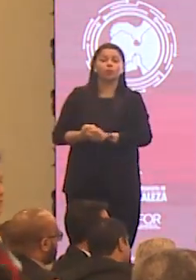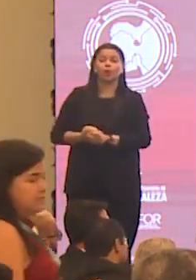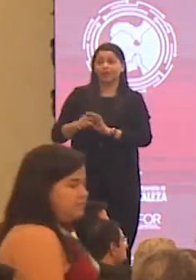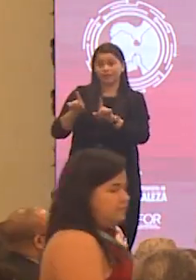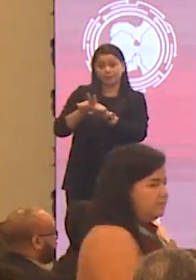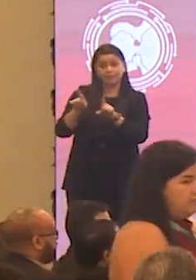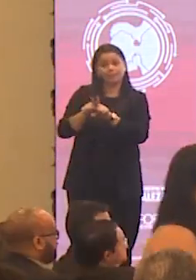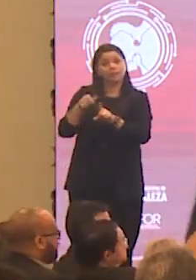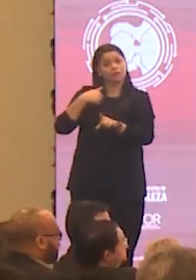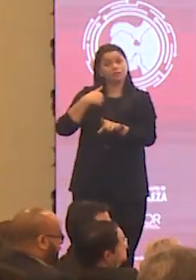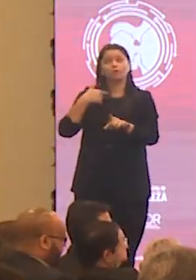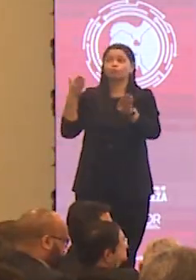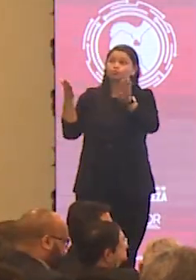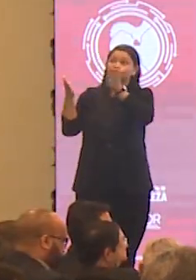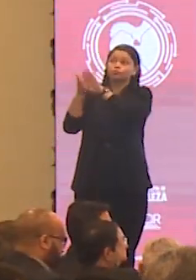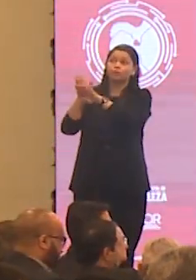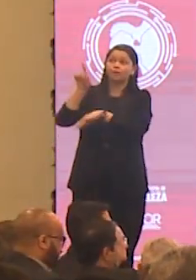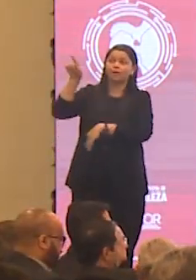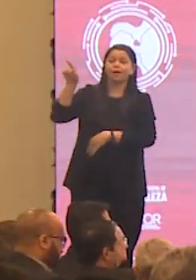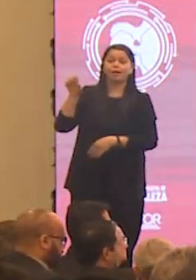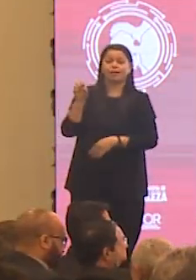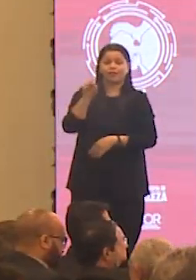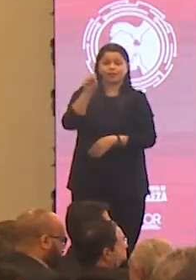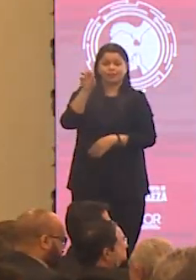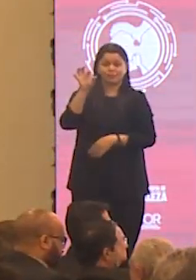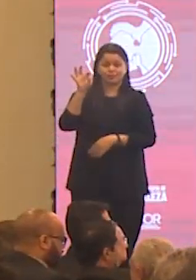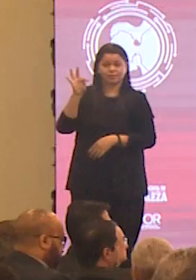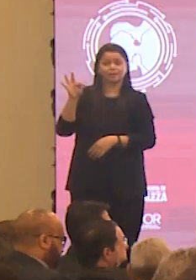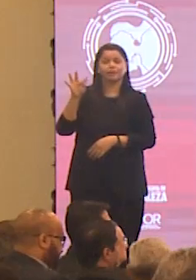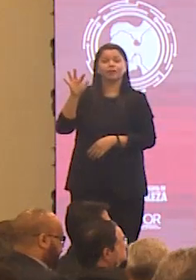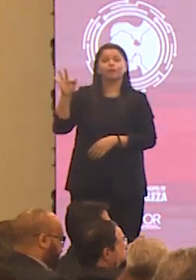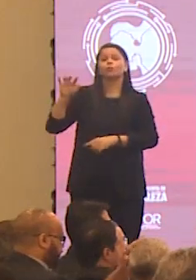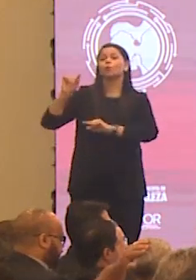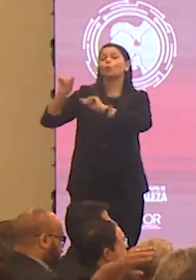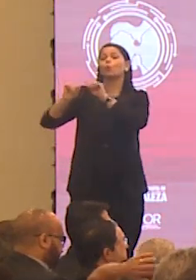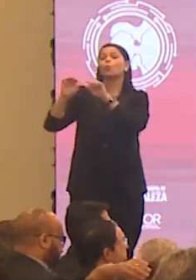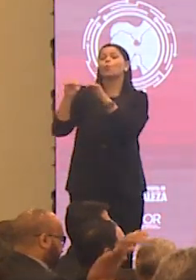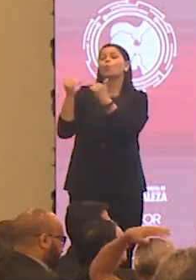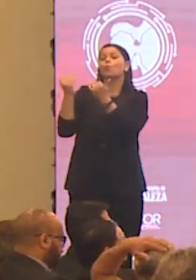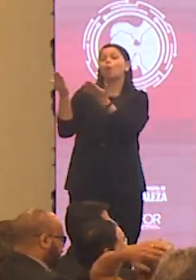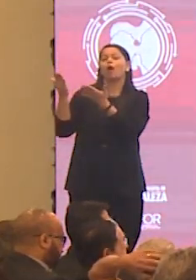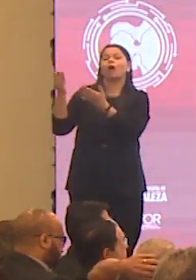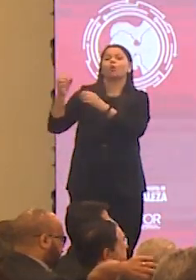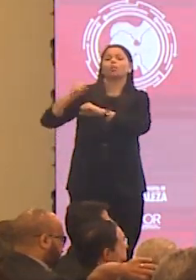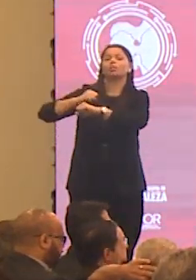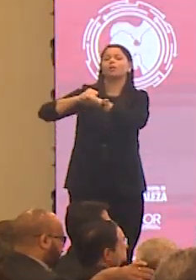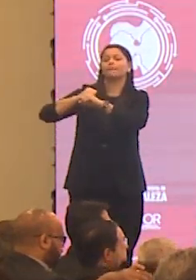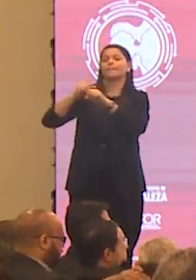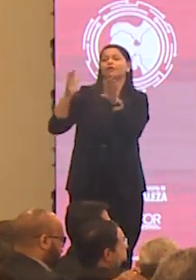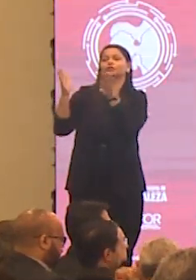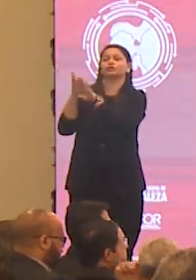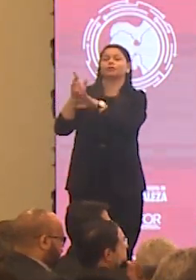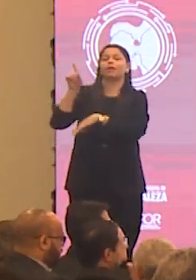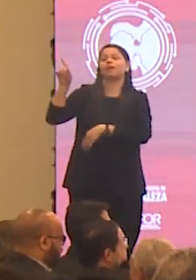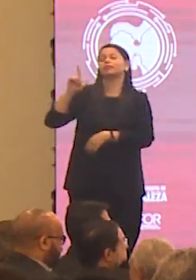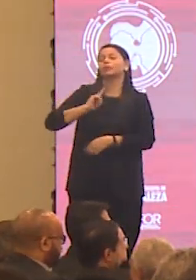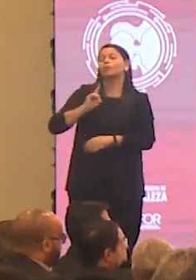ao chegar no Supremo eu encontro qual debate? E esse é o último item da minha fala, último